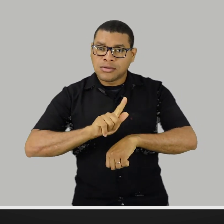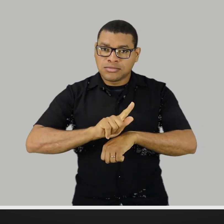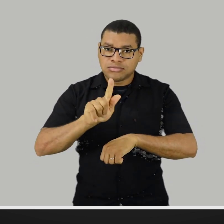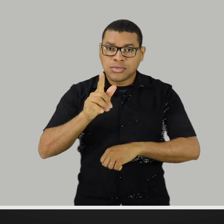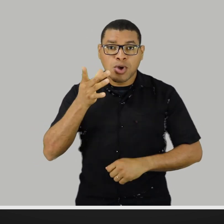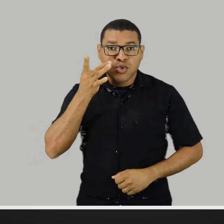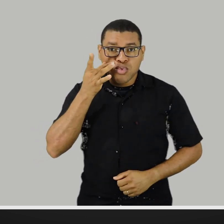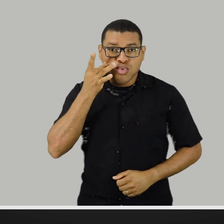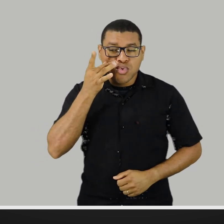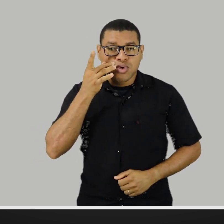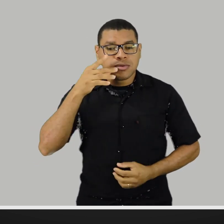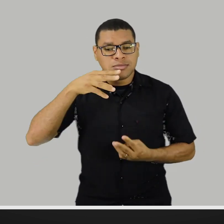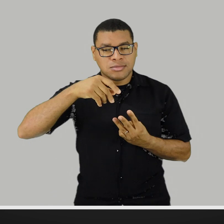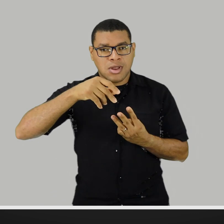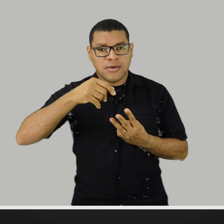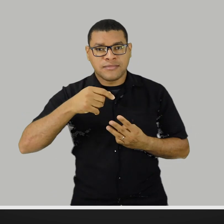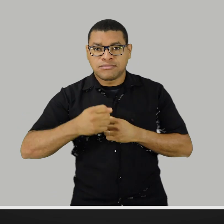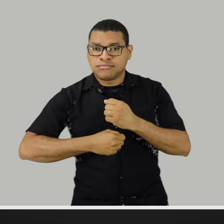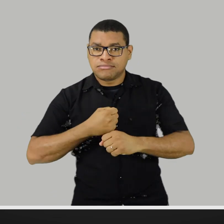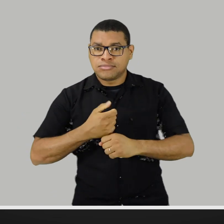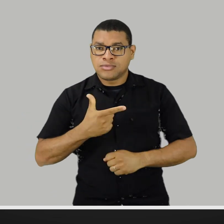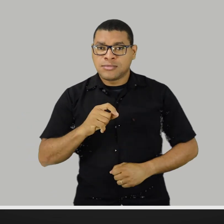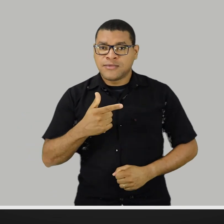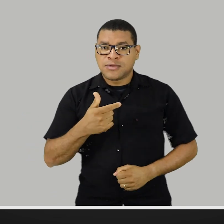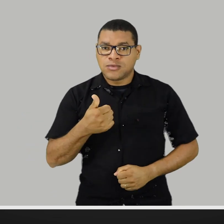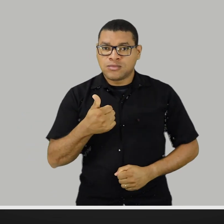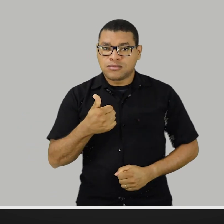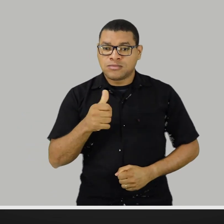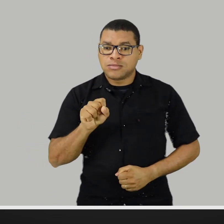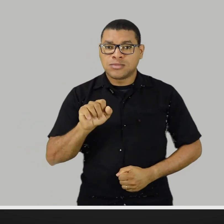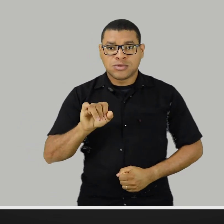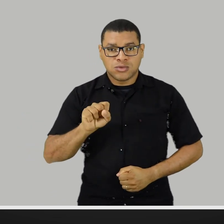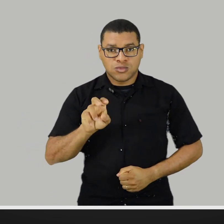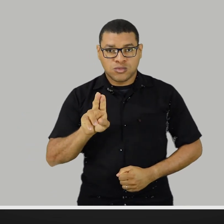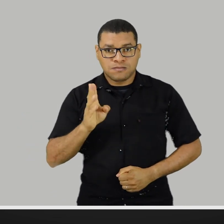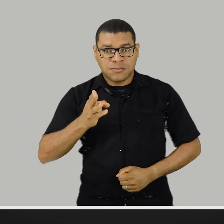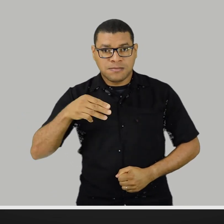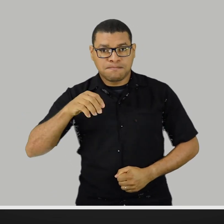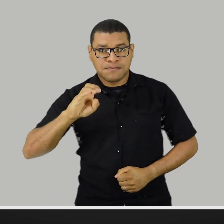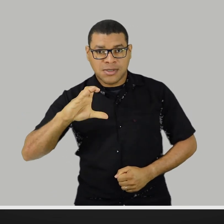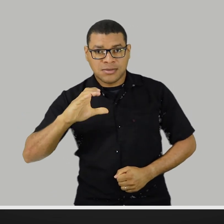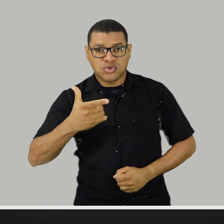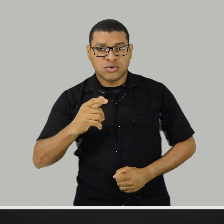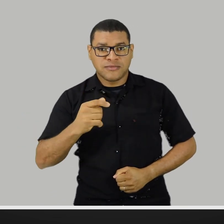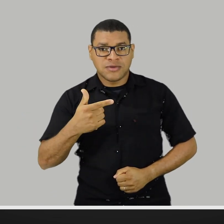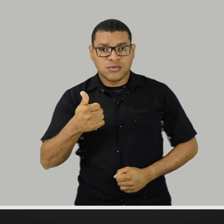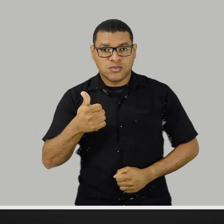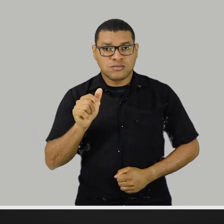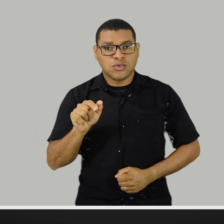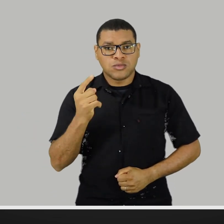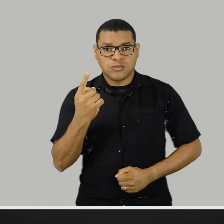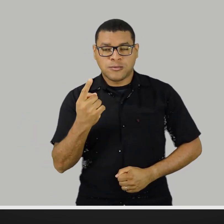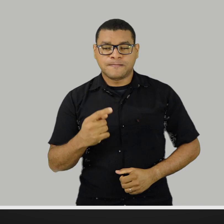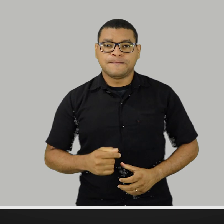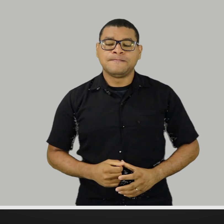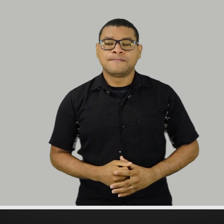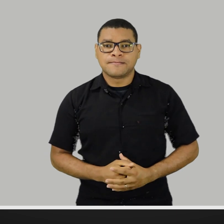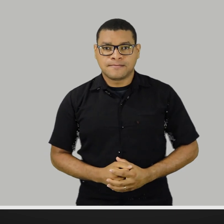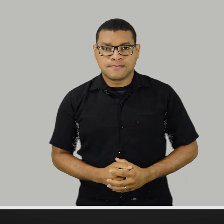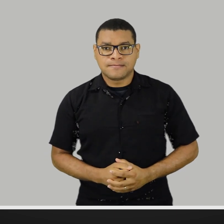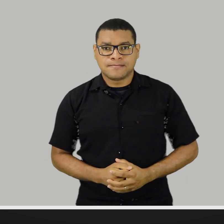graduação presencial da UFS em 2021 Sisu/Mac 2021.